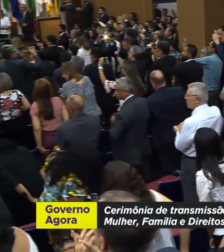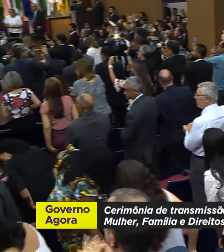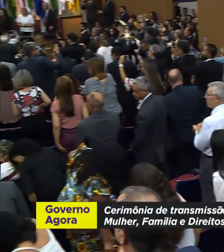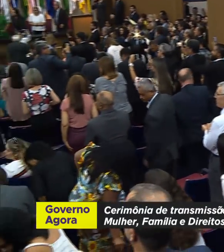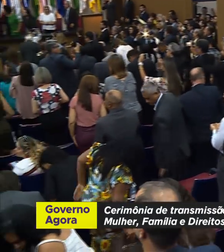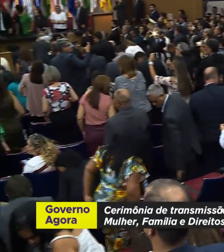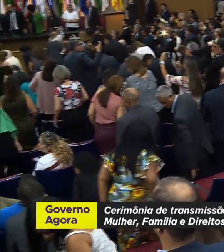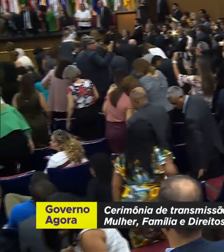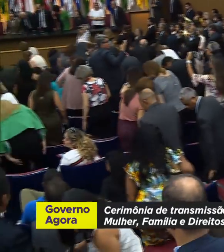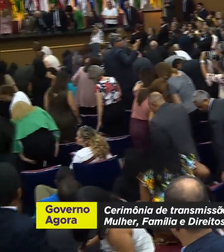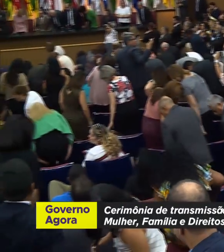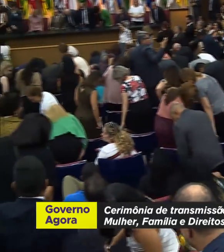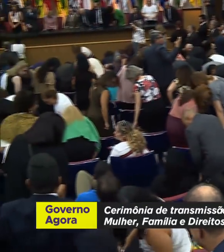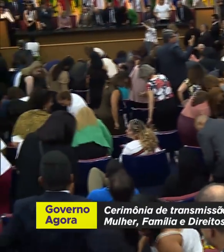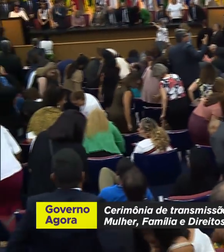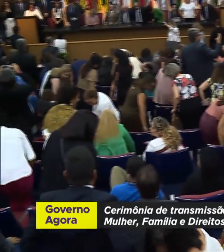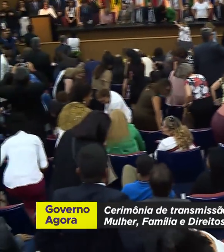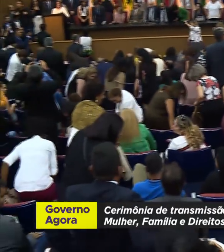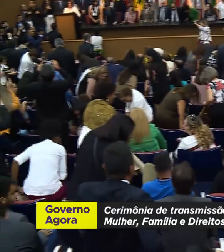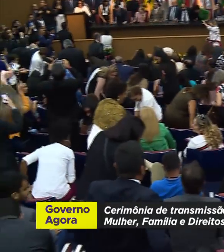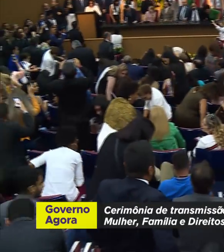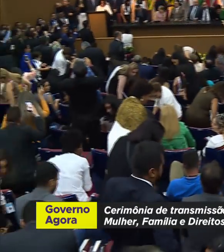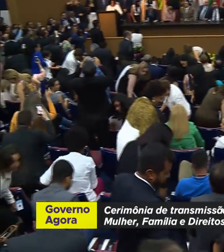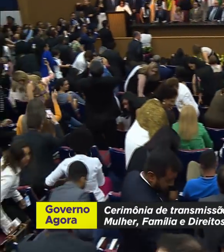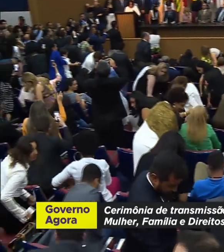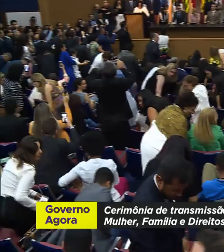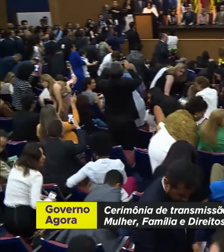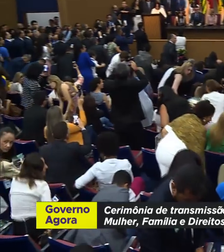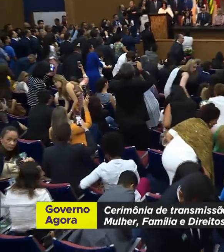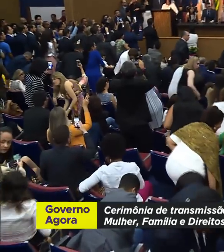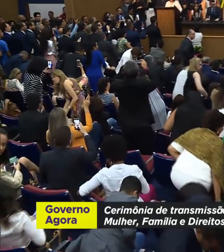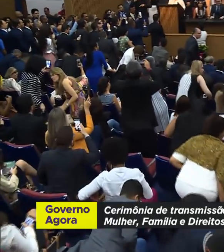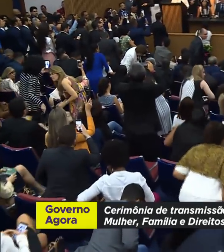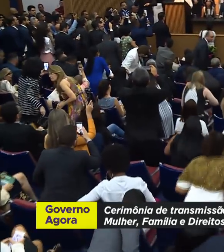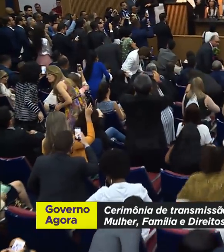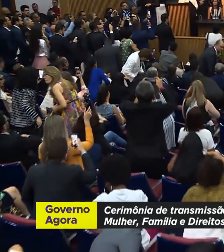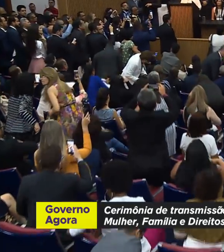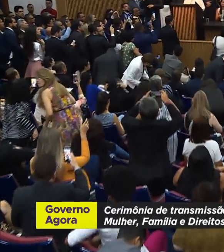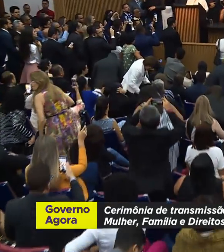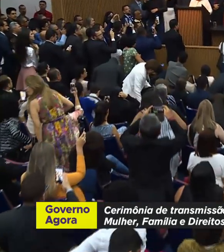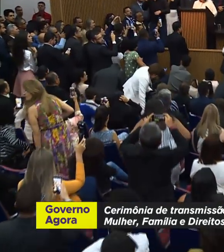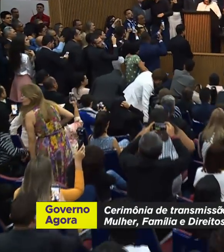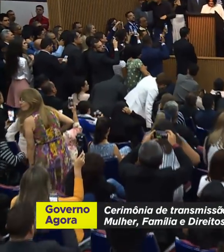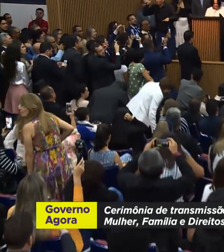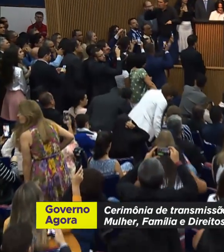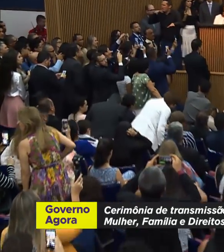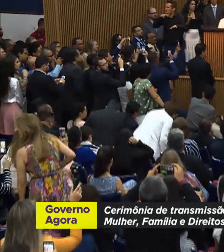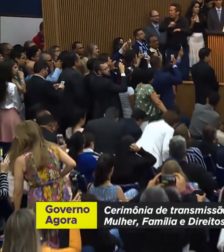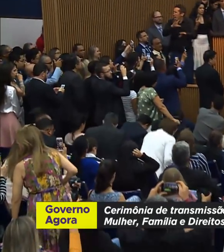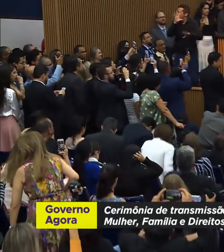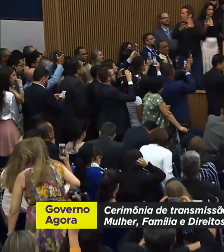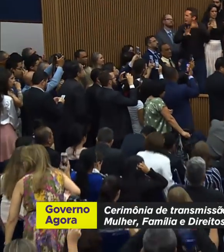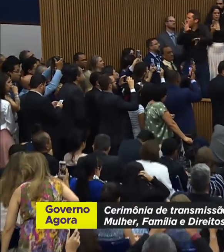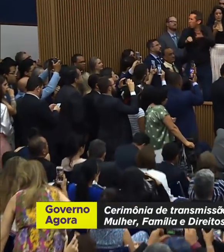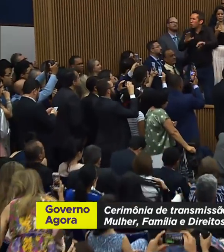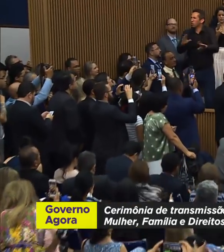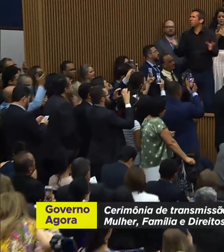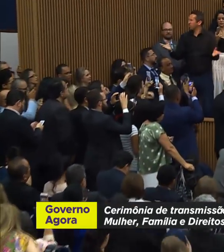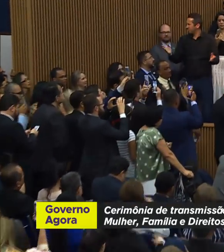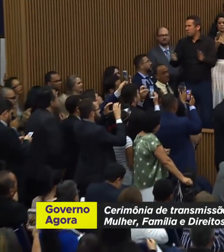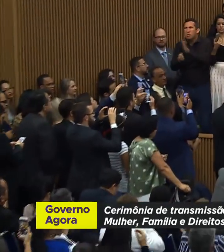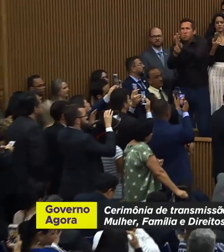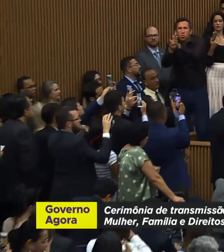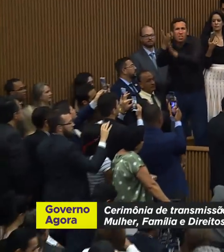Não por mim, chorei pelas meninas e meninos que são abusados, violentados e maltratados em boa parte das